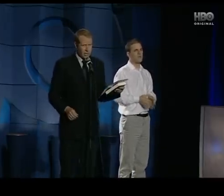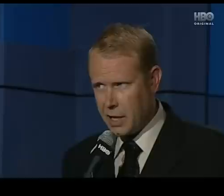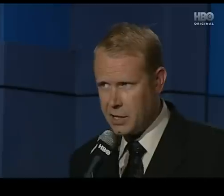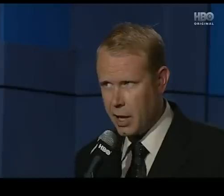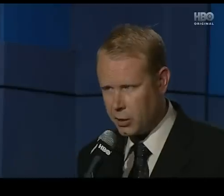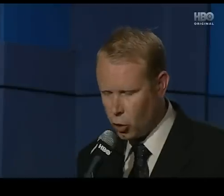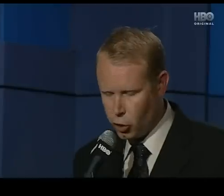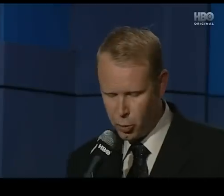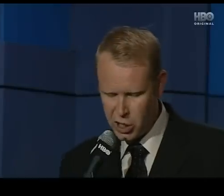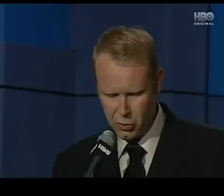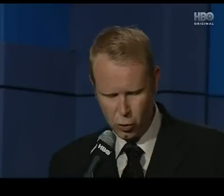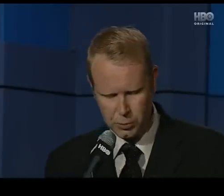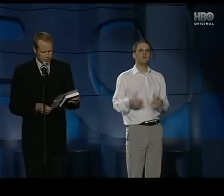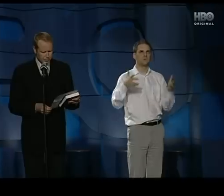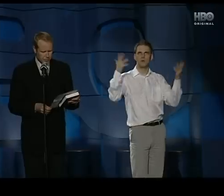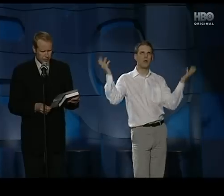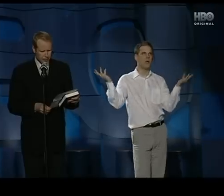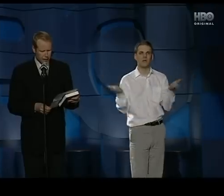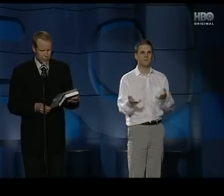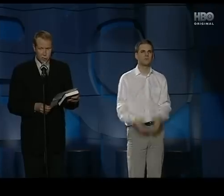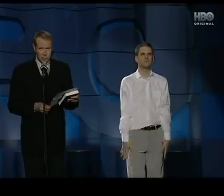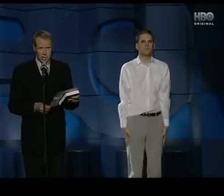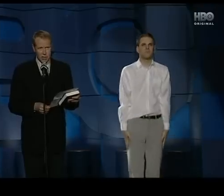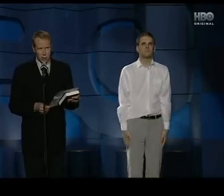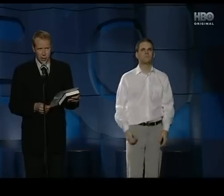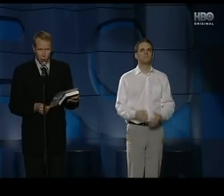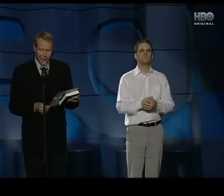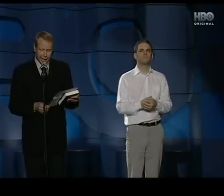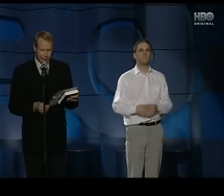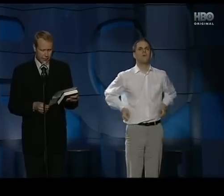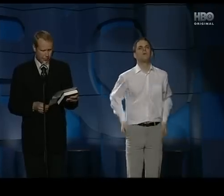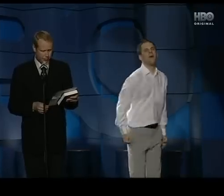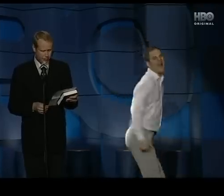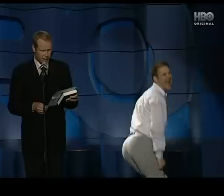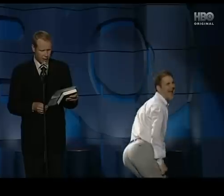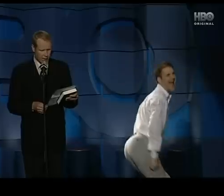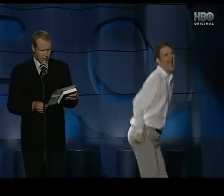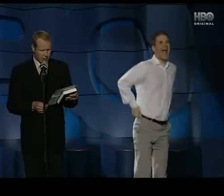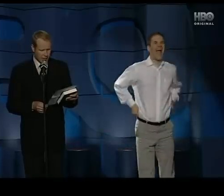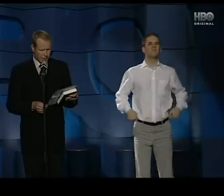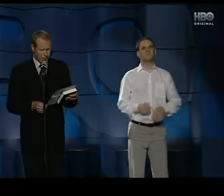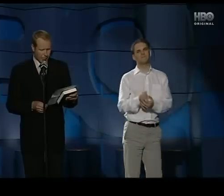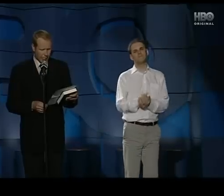Prosíme tě za zdar tohoto pořadu. Prosíme za naše komiky.